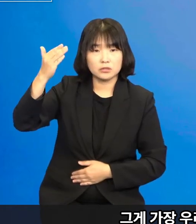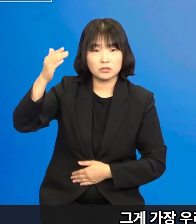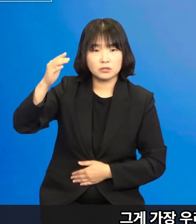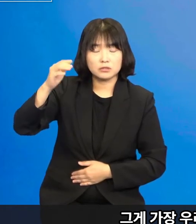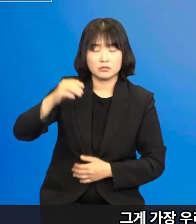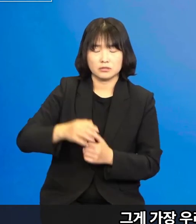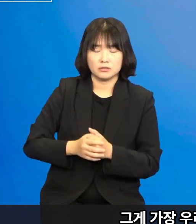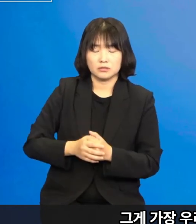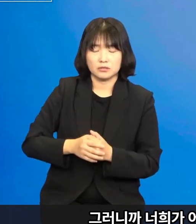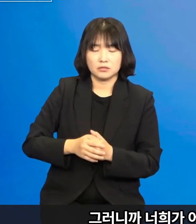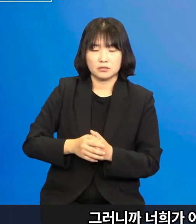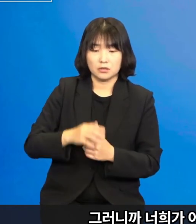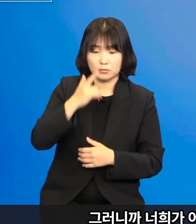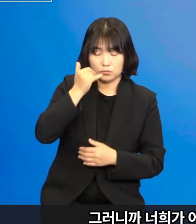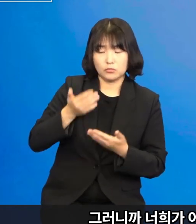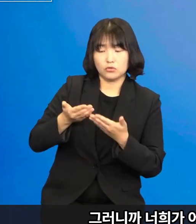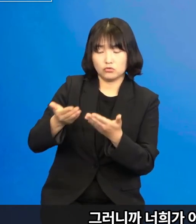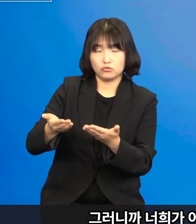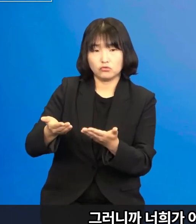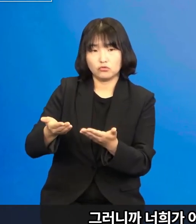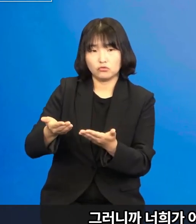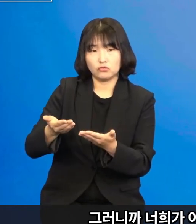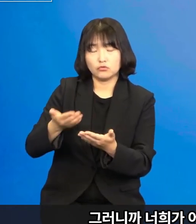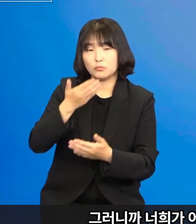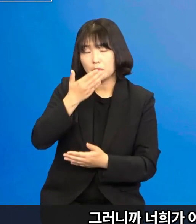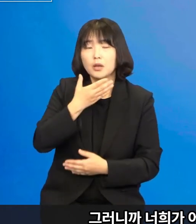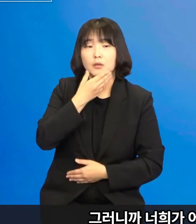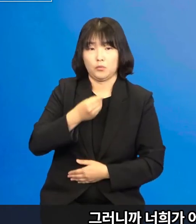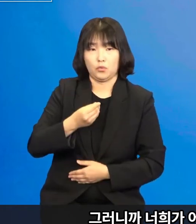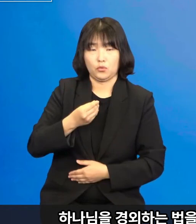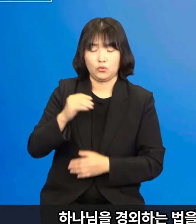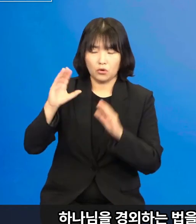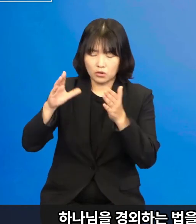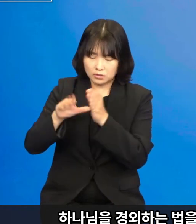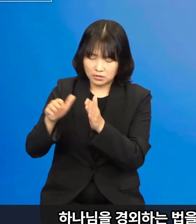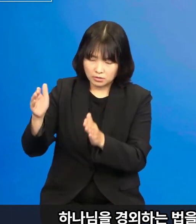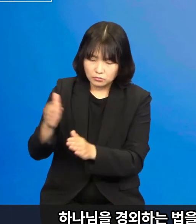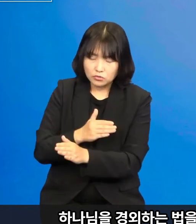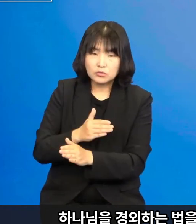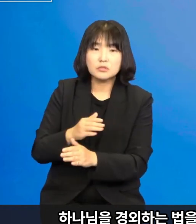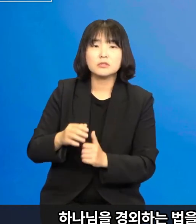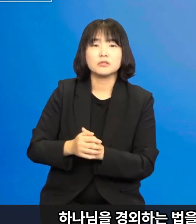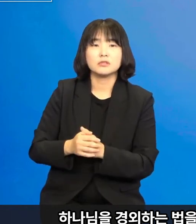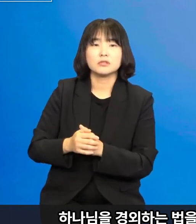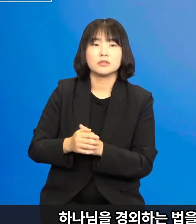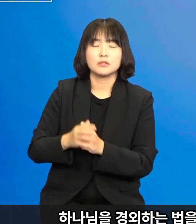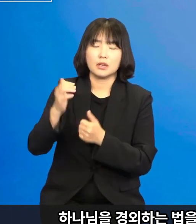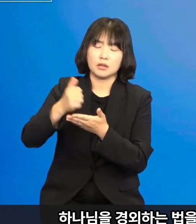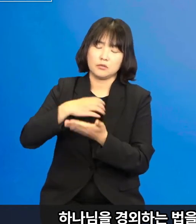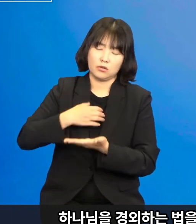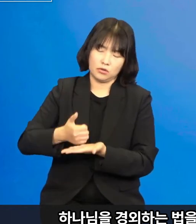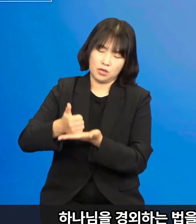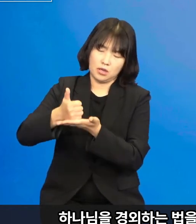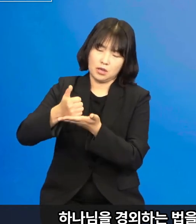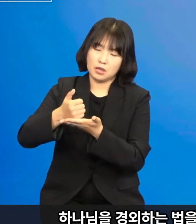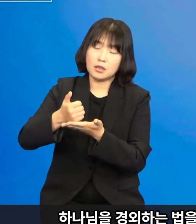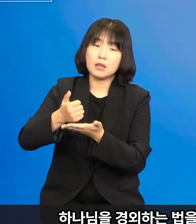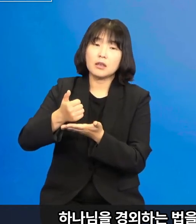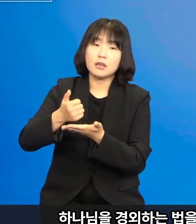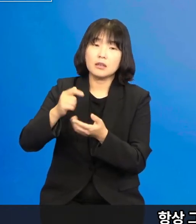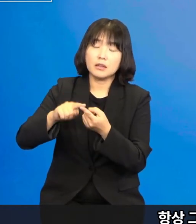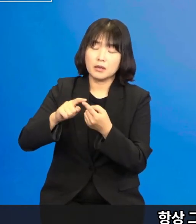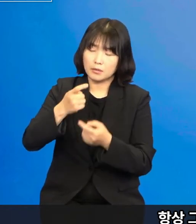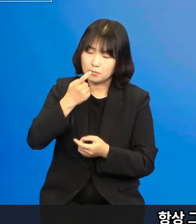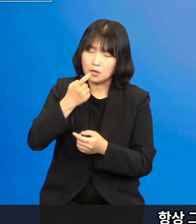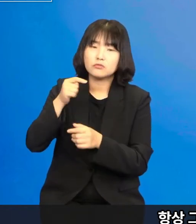줄 수 있는 복이야. 그러니까 너희가 어릴 적부터 말씀을 묵상하고 하나님을 경외하는 법을 배워라. 그것이 가장 복된